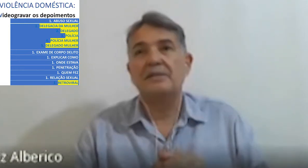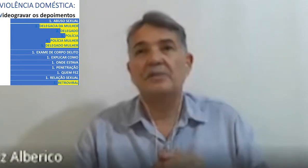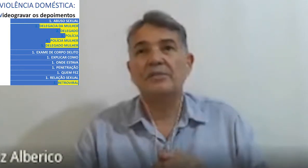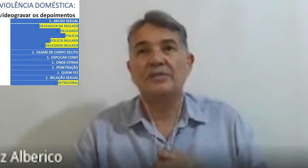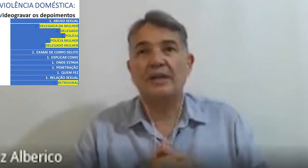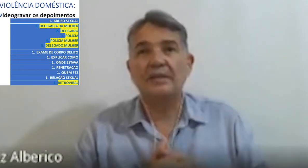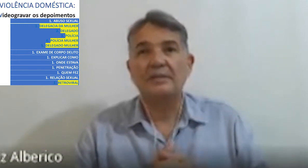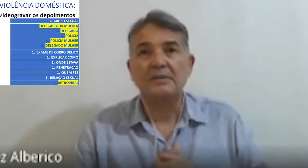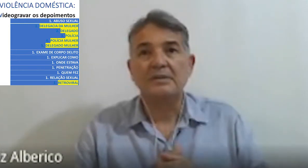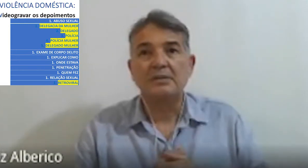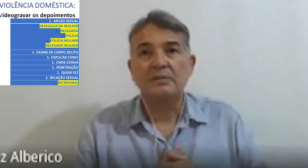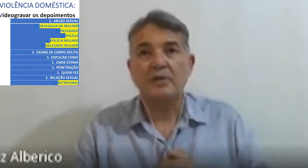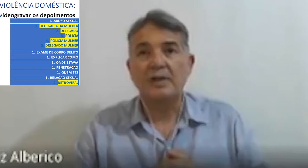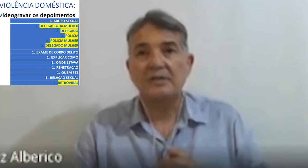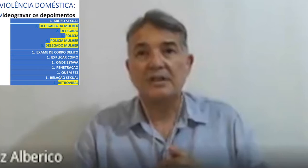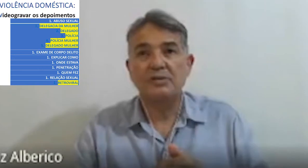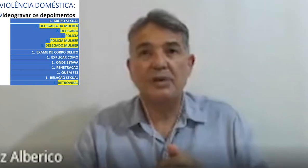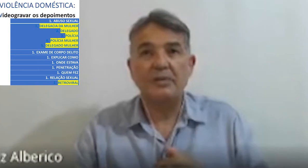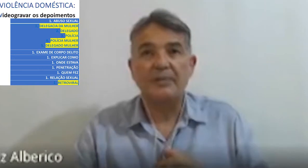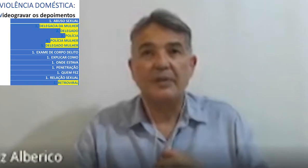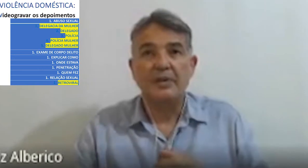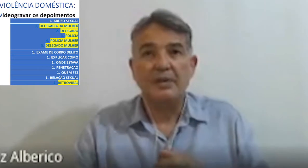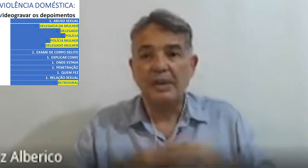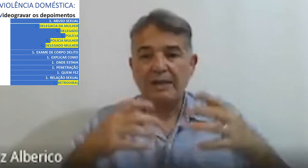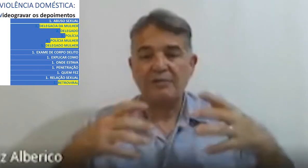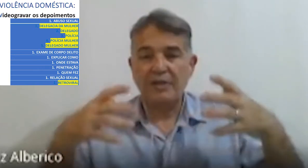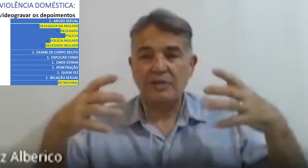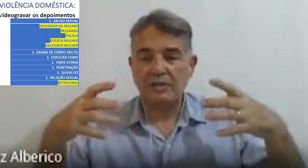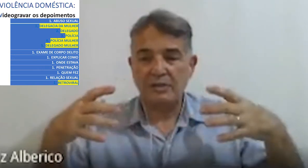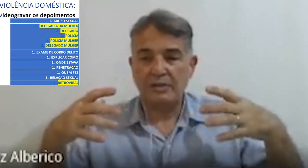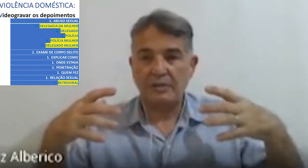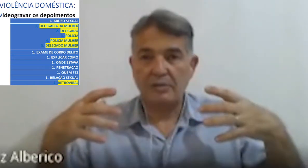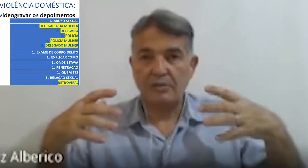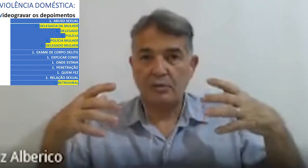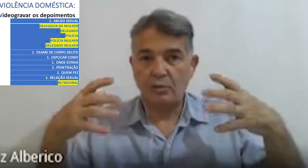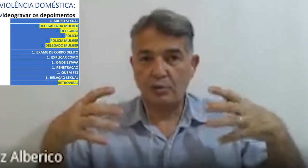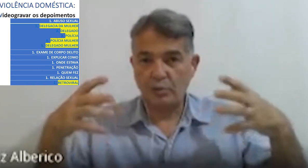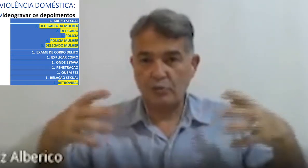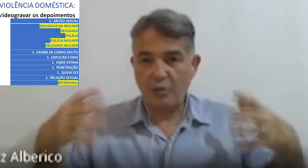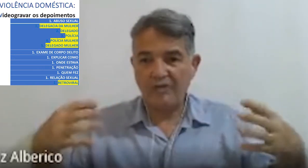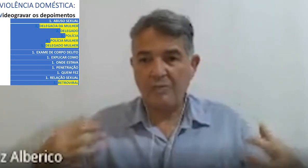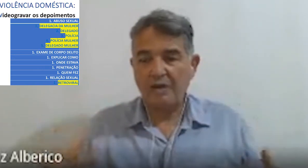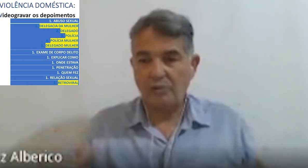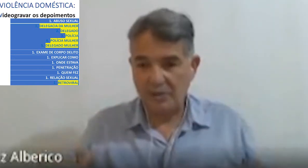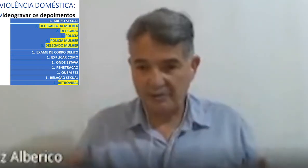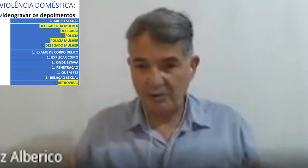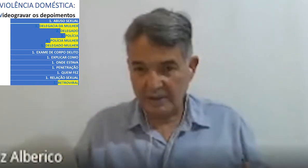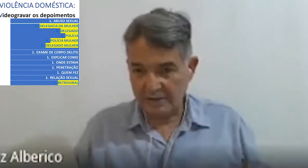sido abusada por violência sexual. E ela fez todos os movimentos da violência.